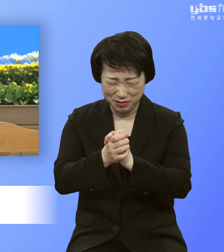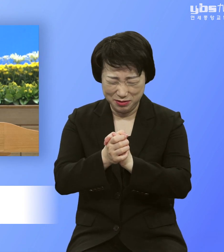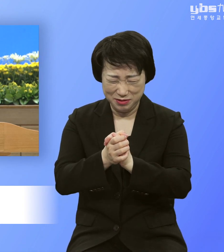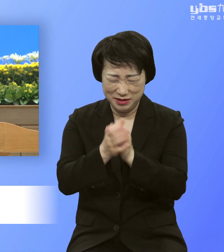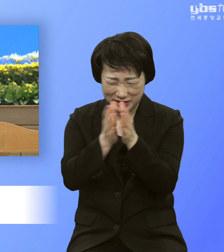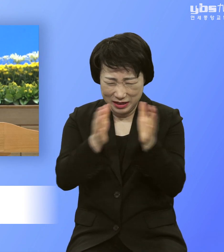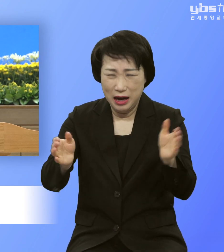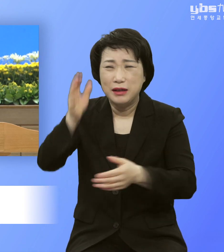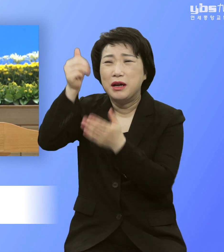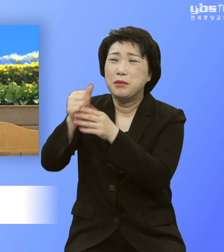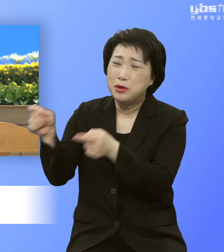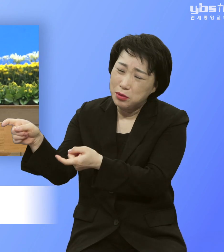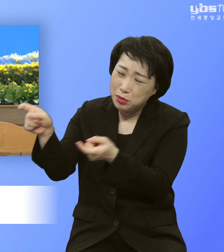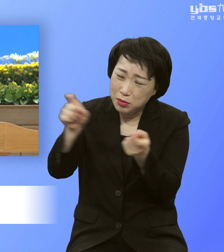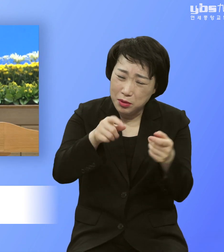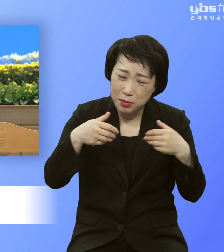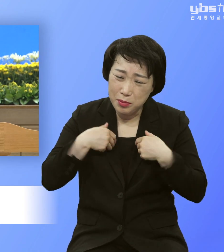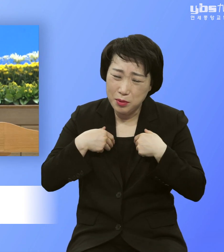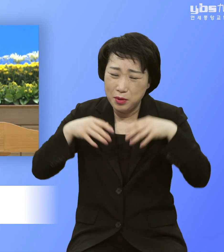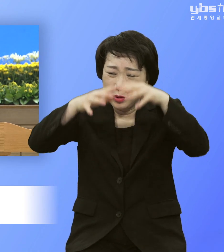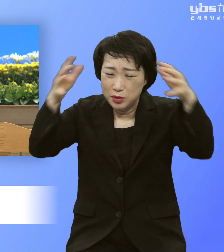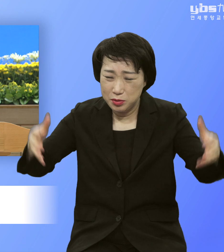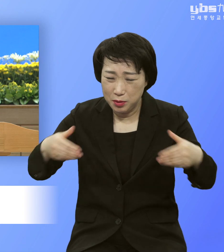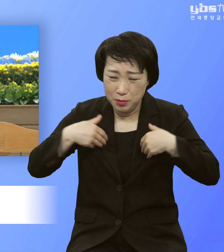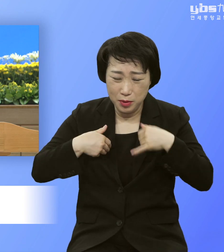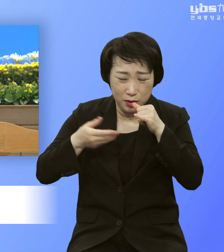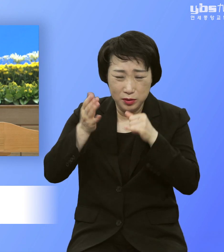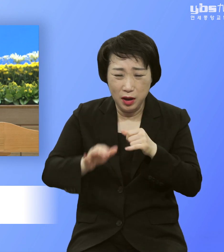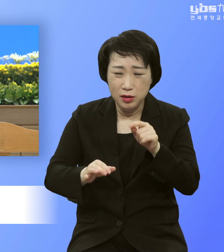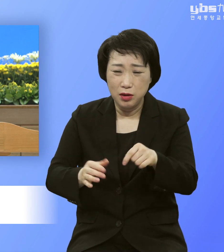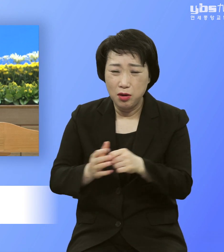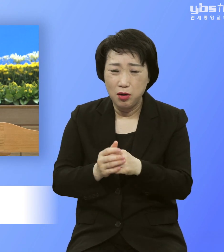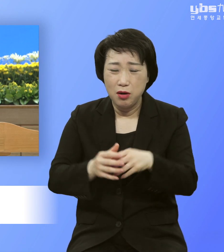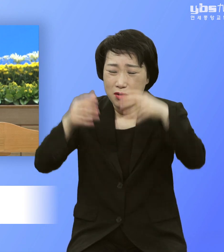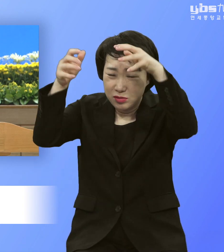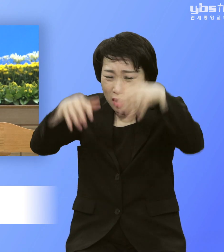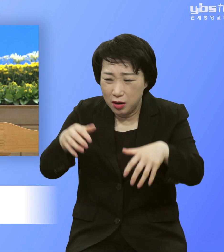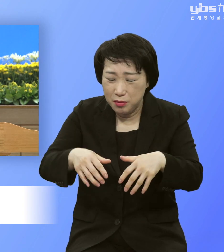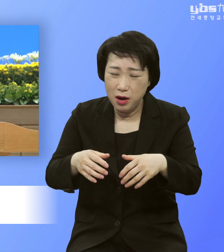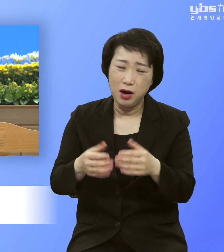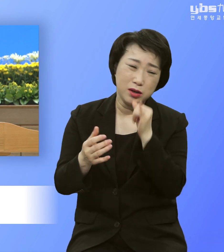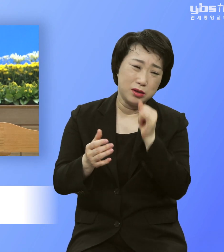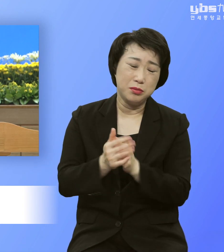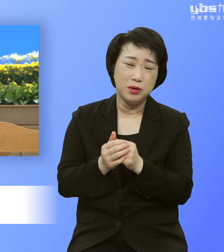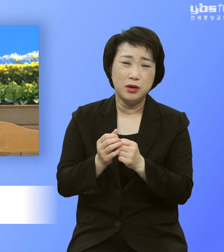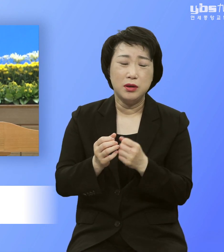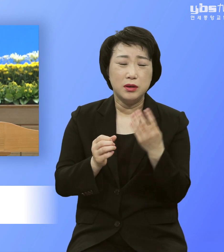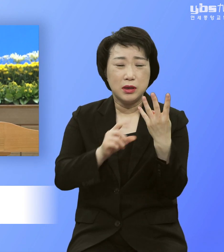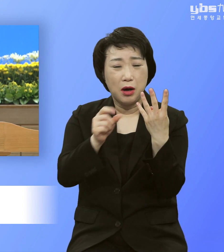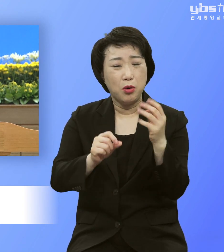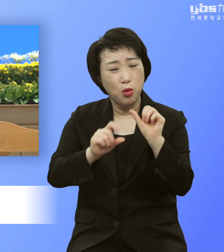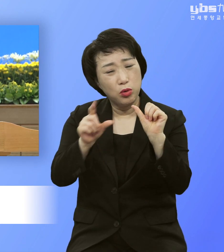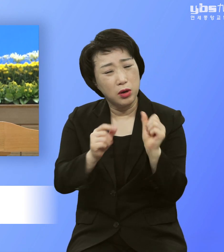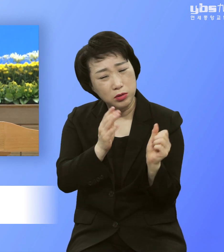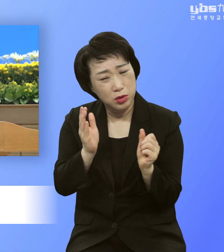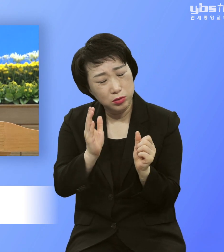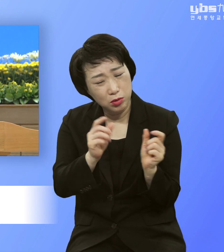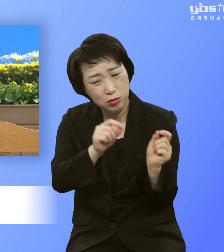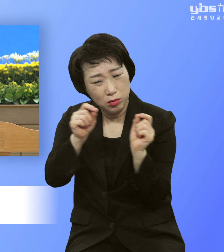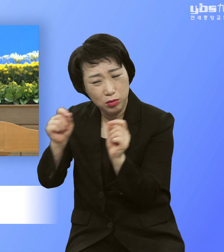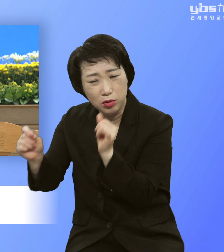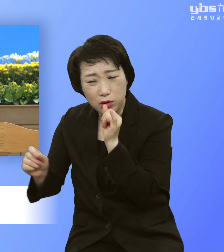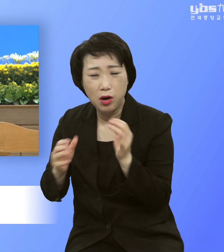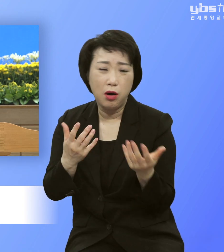하나님 이거 올려야 되는데 못 올리면 이게 장마지면 공사가 벌써 4, 5개월만 아니라